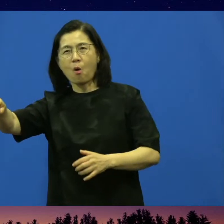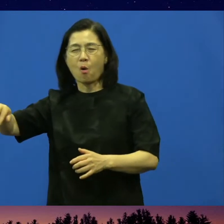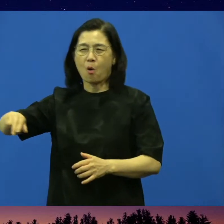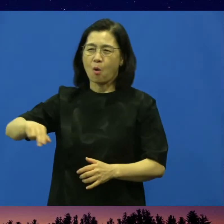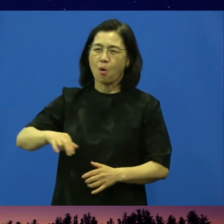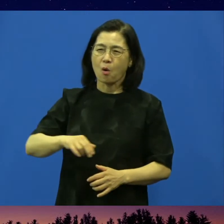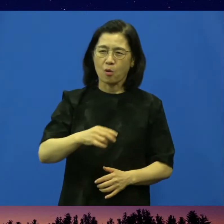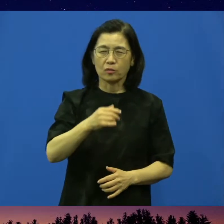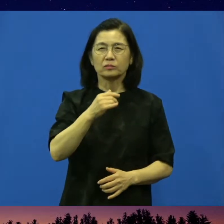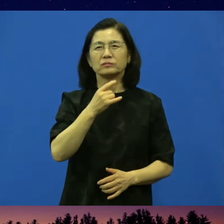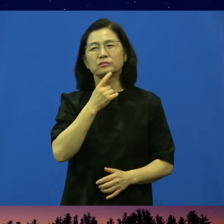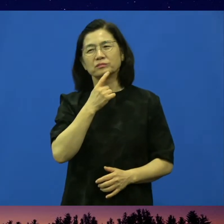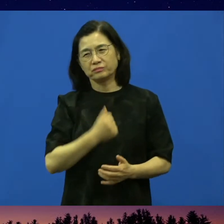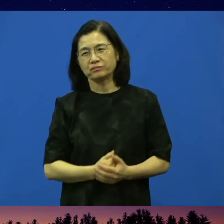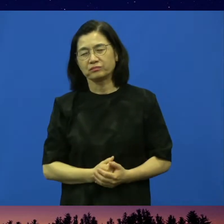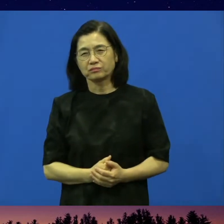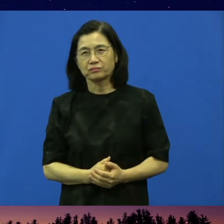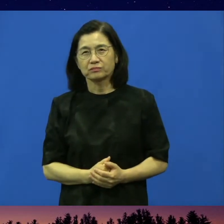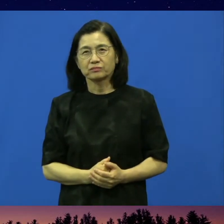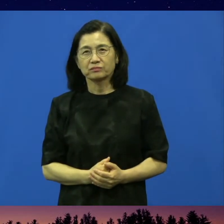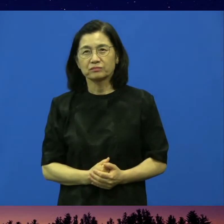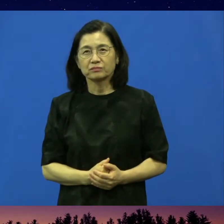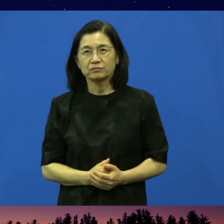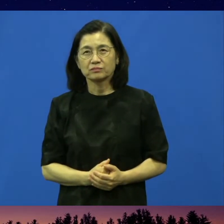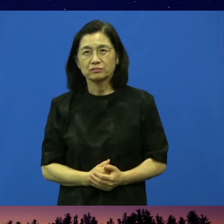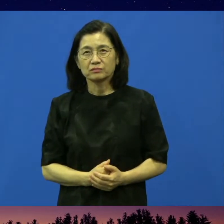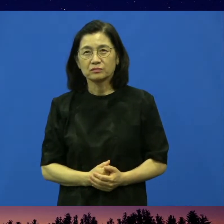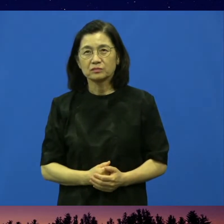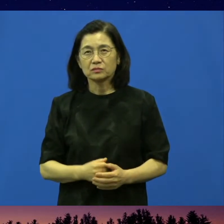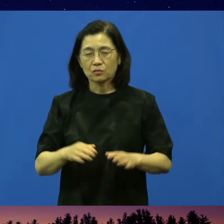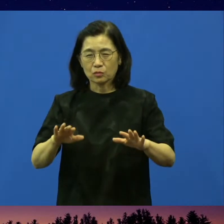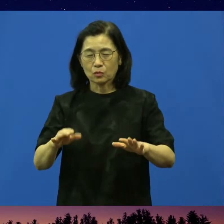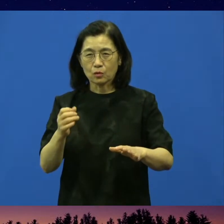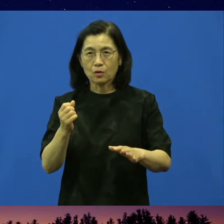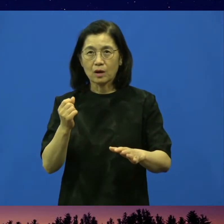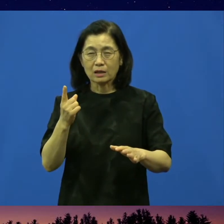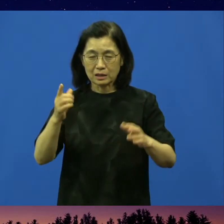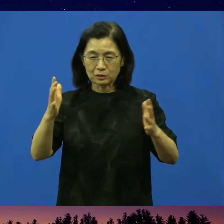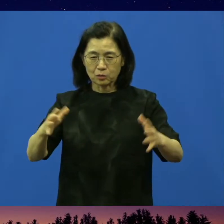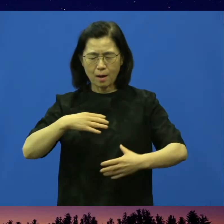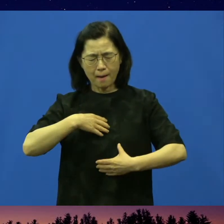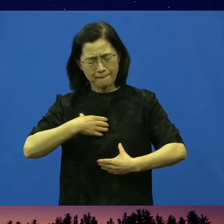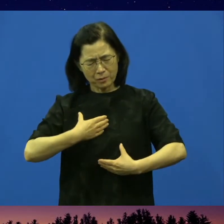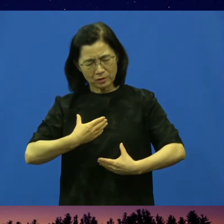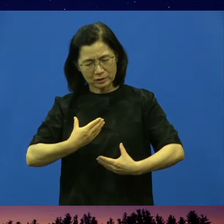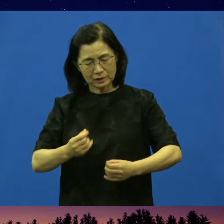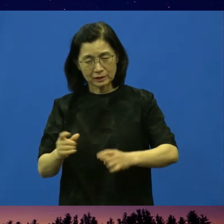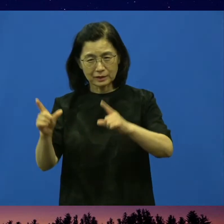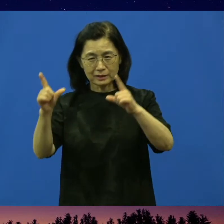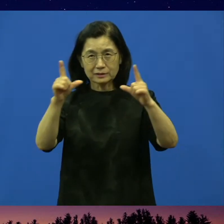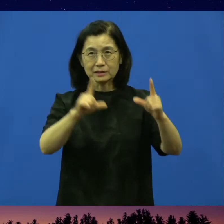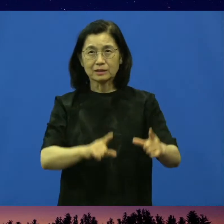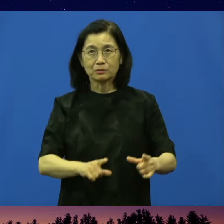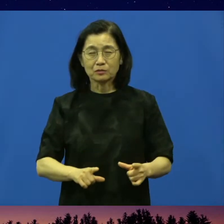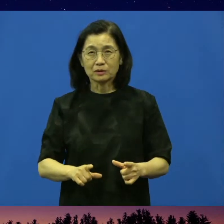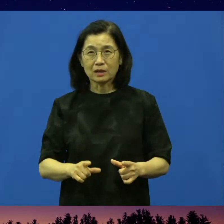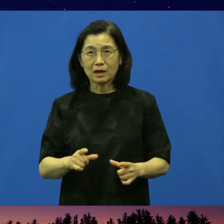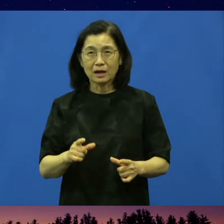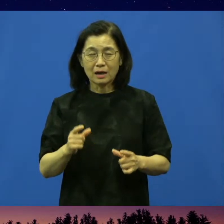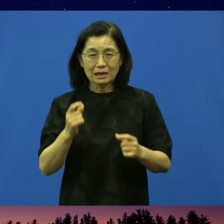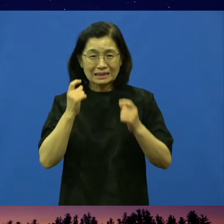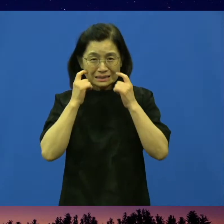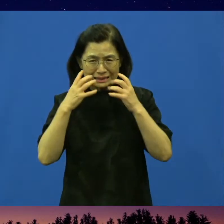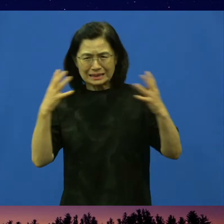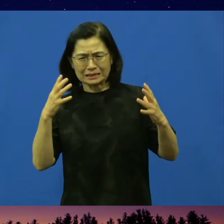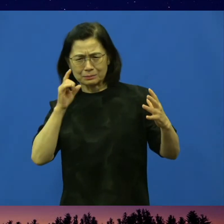유지하고 이렇게 왔고 또 안식을 지나고 왔는데 살이 부둥부둥 찌고 있어서 여러분들 은혜가 안 되잖아요. 그래서 하여튼